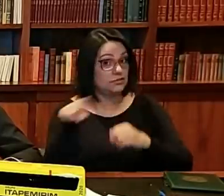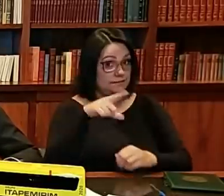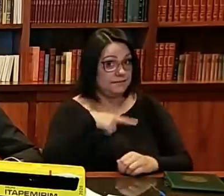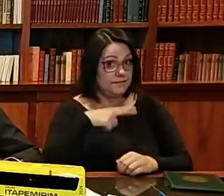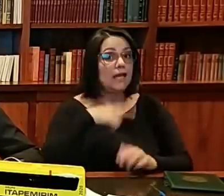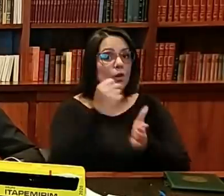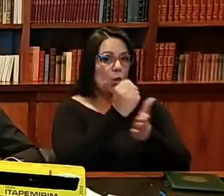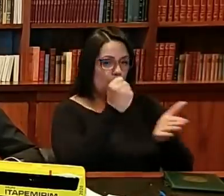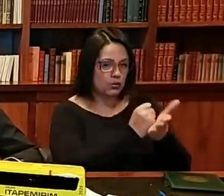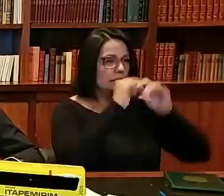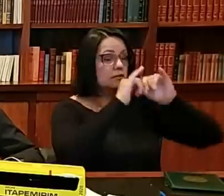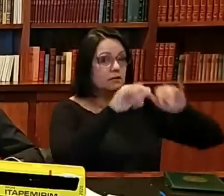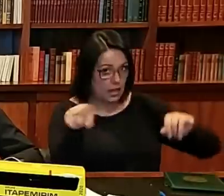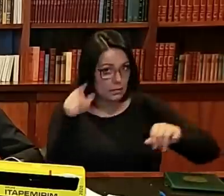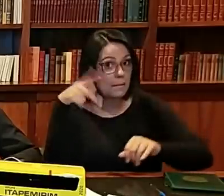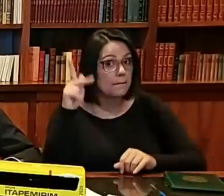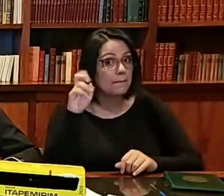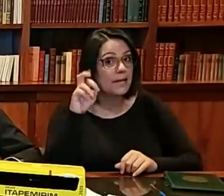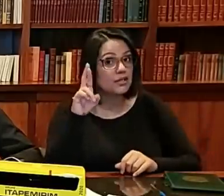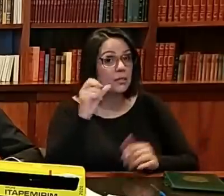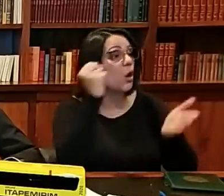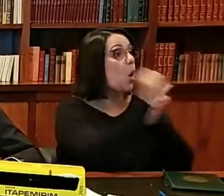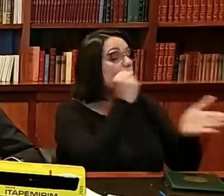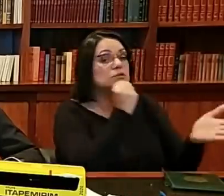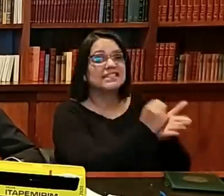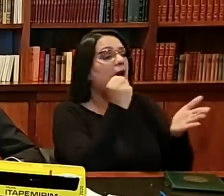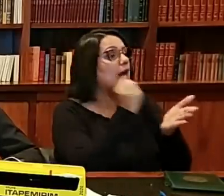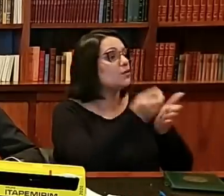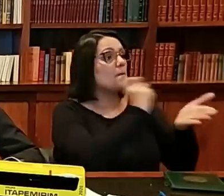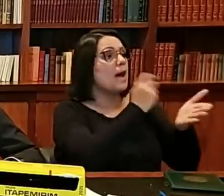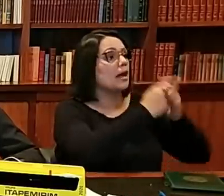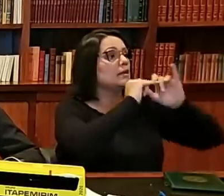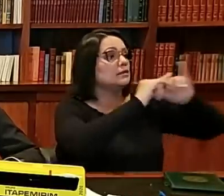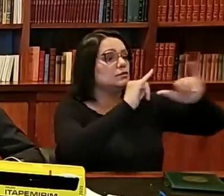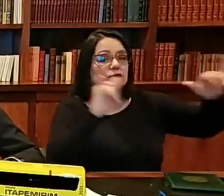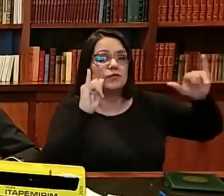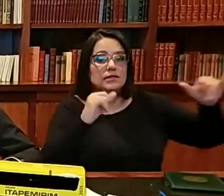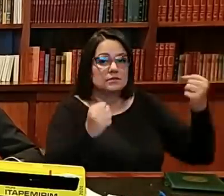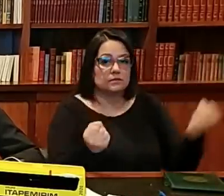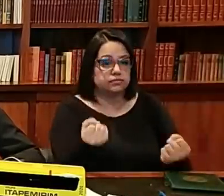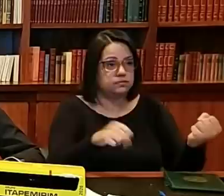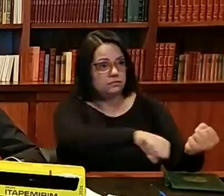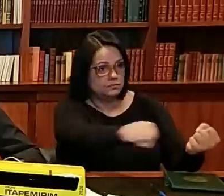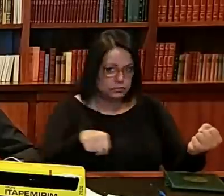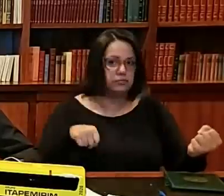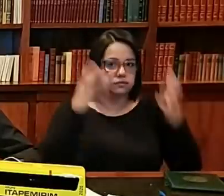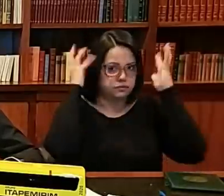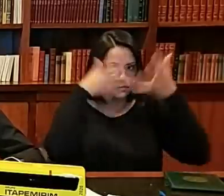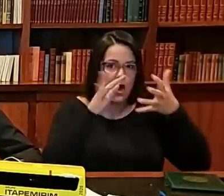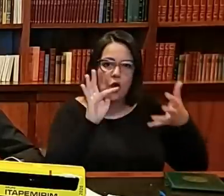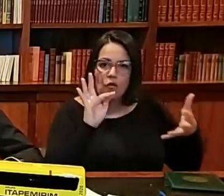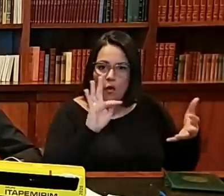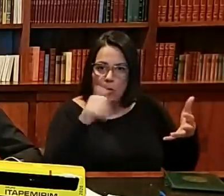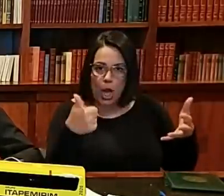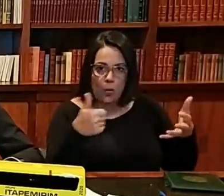um contrato de publicidade com uma escuderia de Fórmula 1, R$700 milhões em 5 anos. Nós conversamos com o presidente na época, né? Nós não podemos interferir